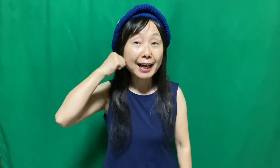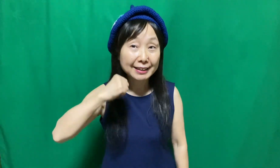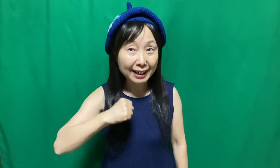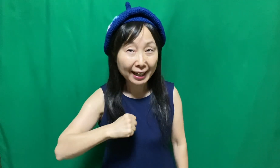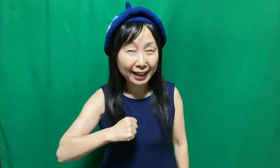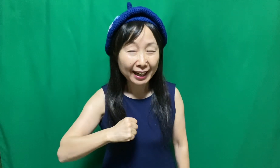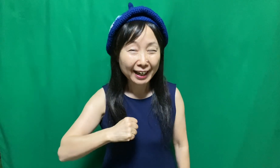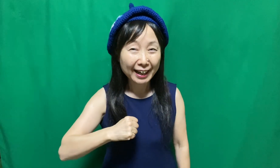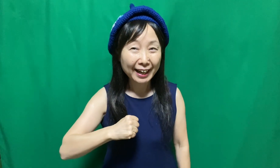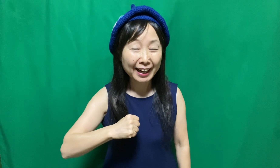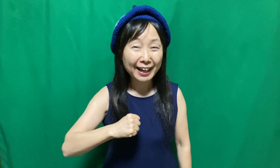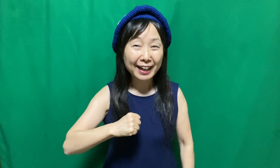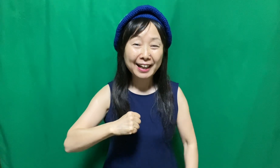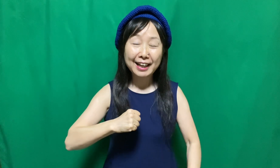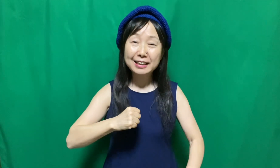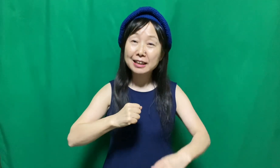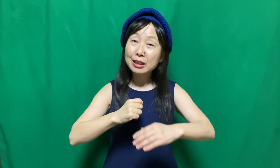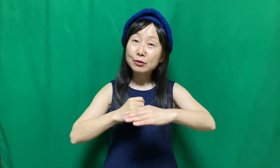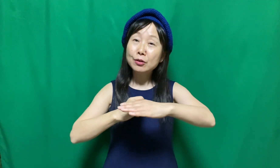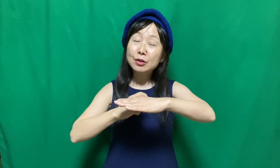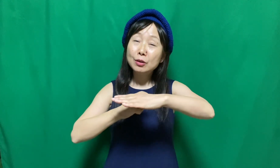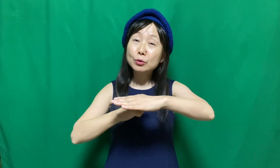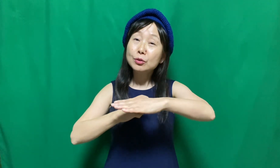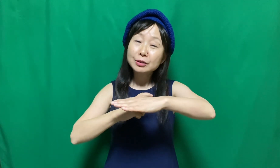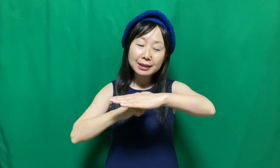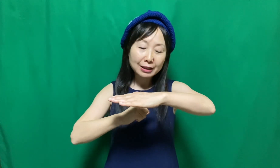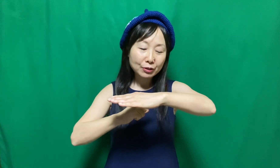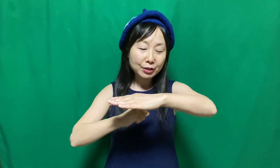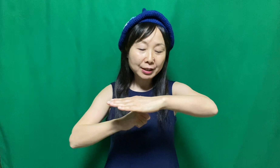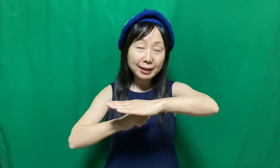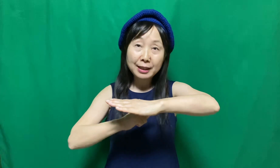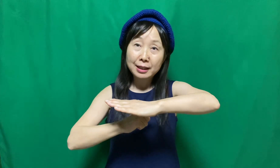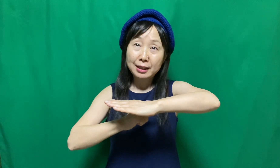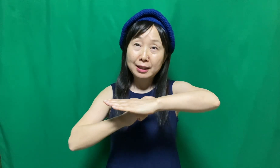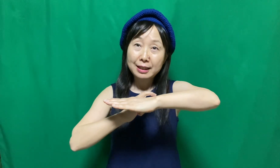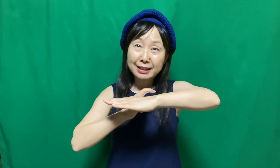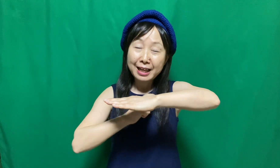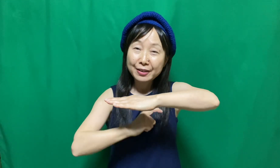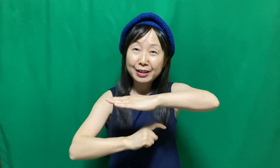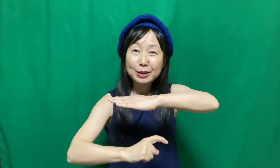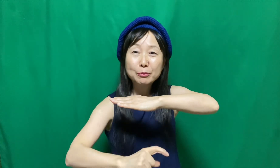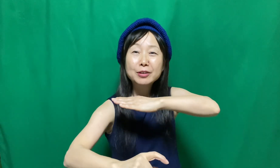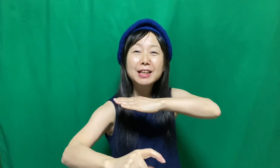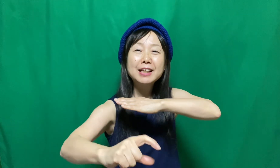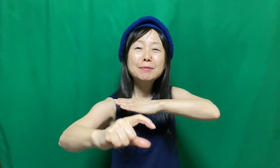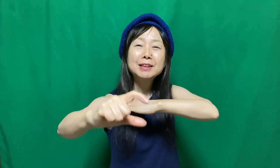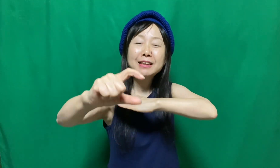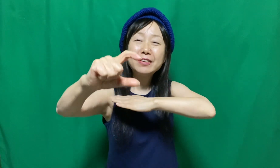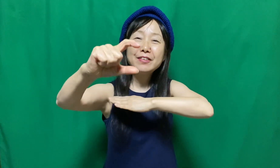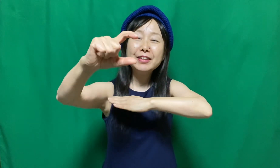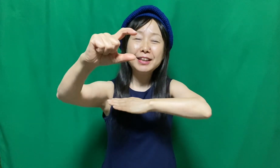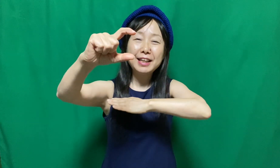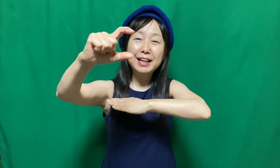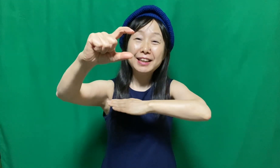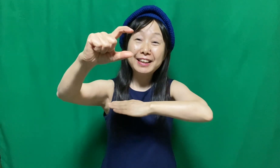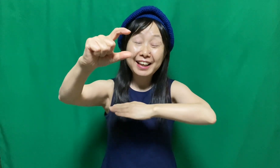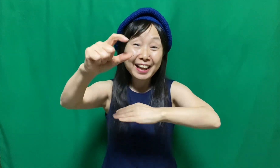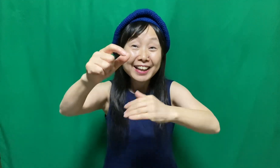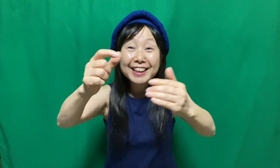朝が。朝の訪れたって時に太陽が昇ってきましたよってやって、来た